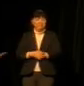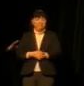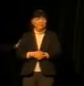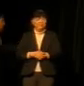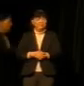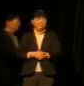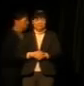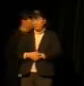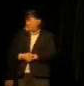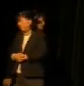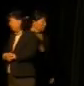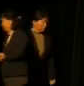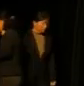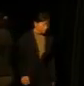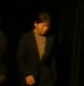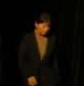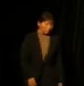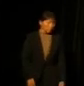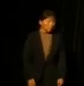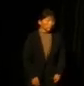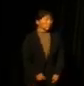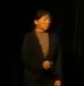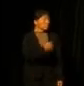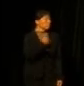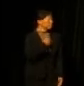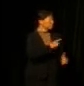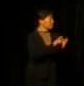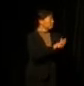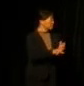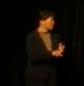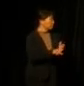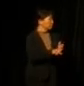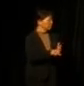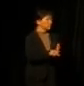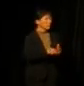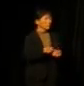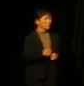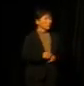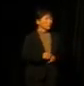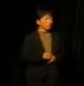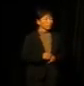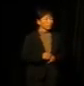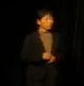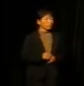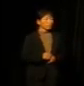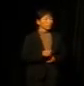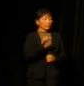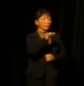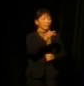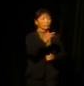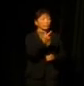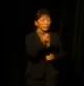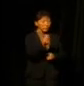4月の20日学校再開前に、さだまさしさんがね、原町日中に、お忍びで生